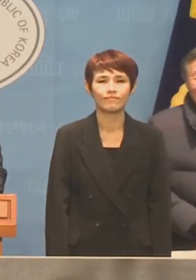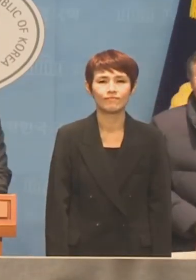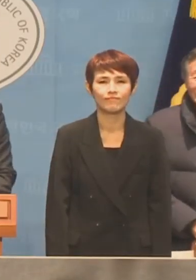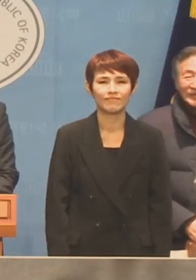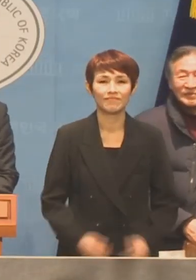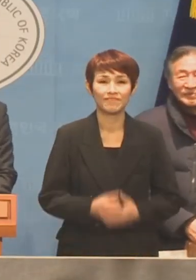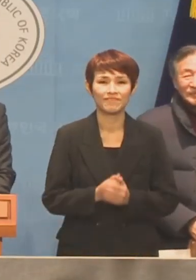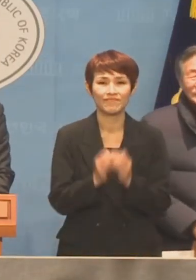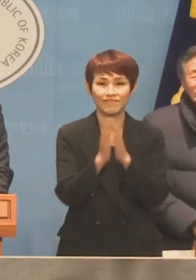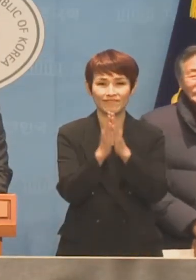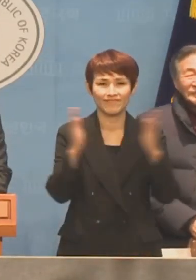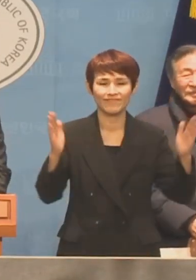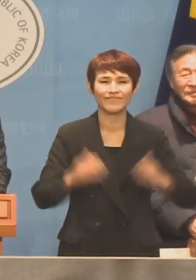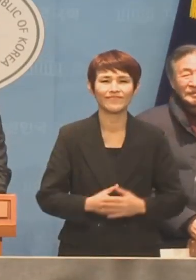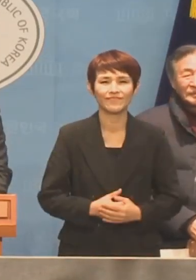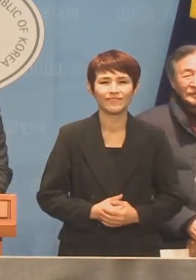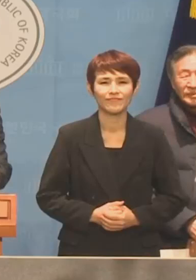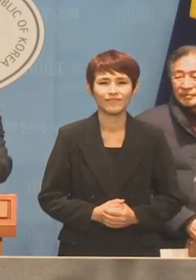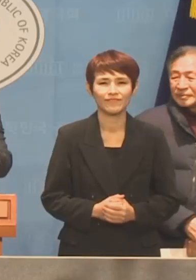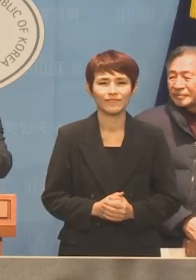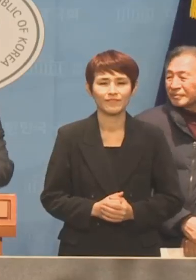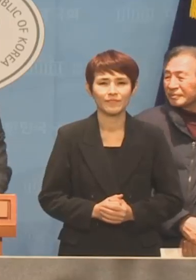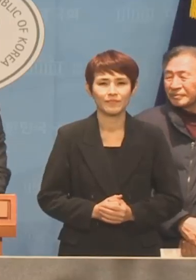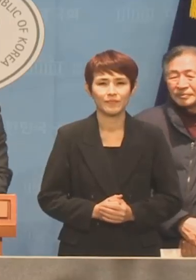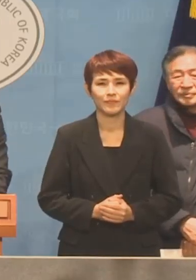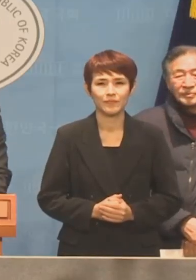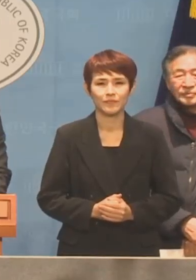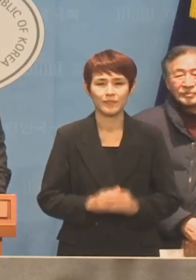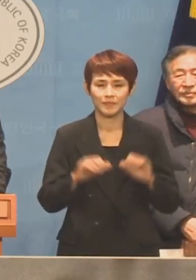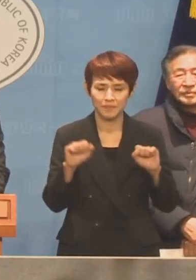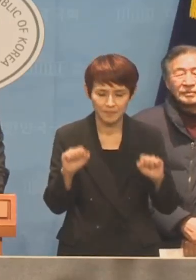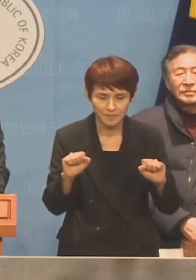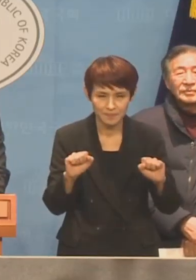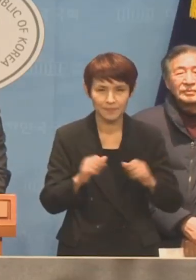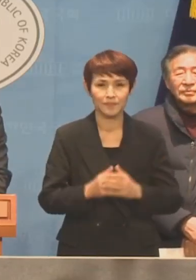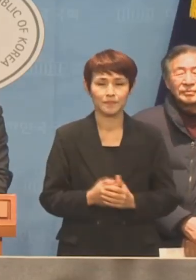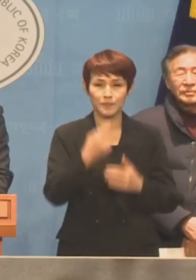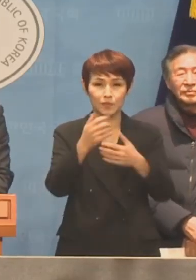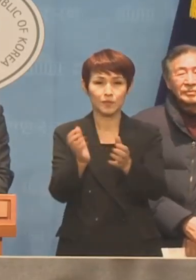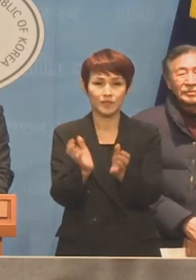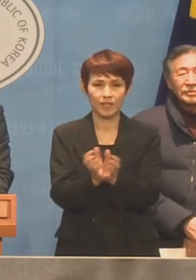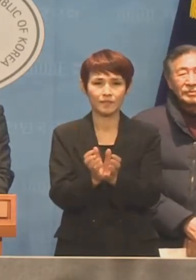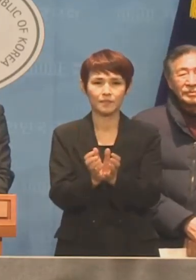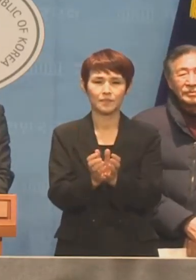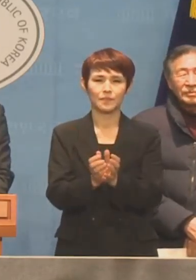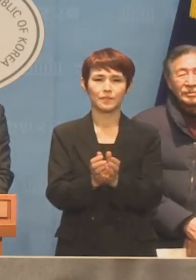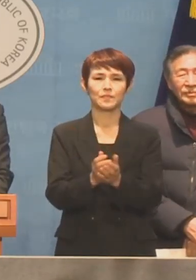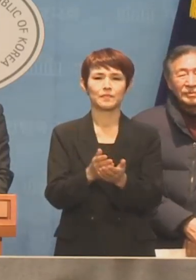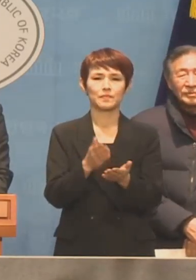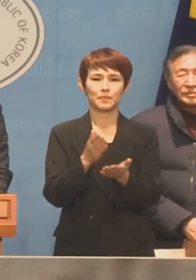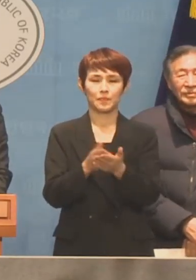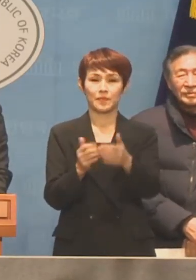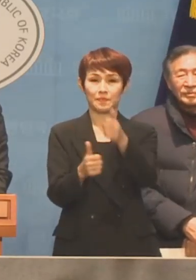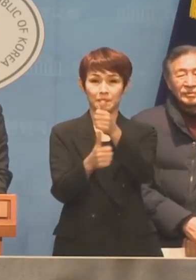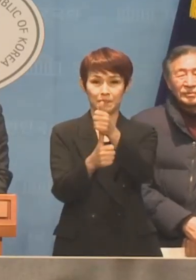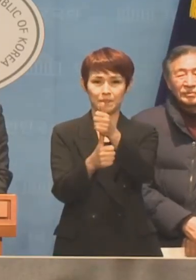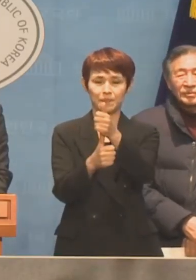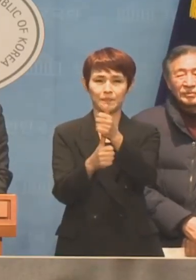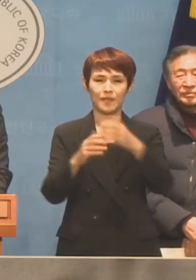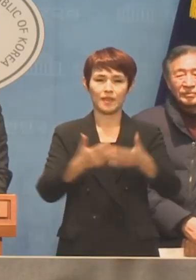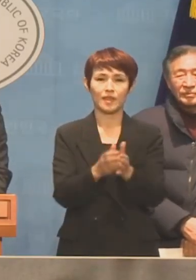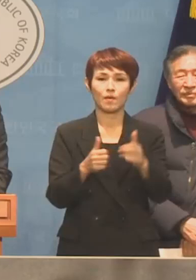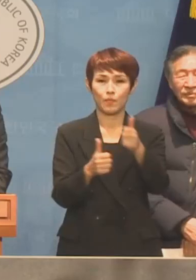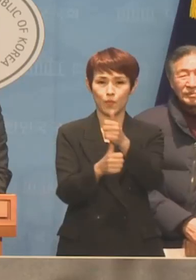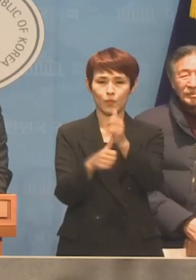예, 기자회견을 이제 시작하도록 하겠습니다. 안녕하십니까. 더불어민주당 원내 부대표를 맡고 있는 전남 여수시 의뢰